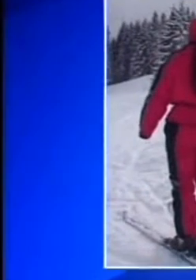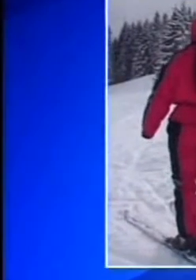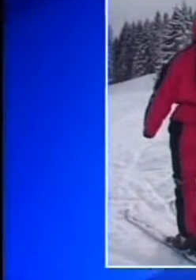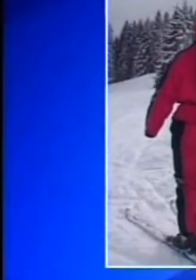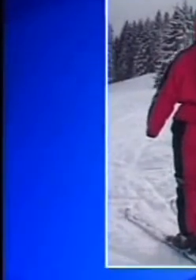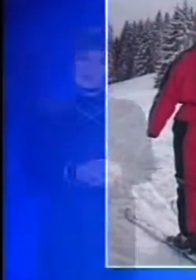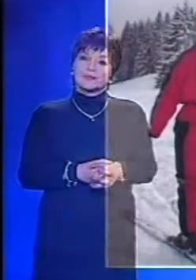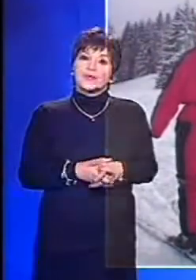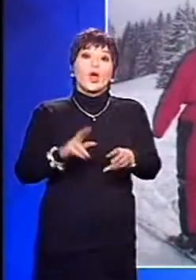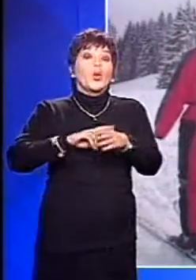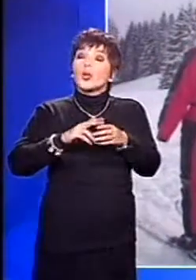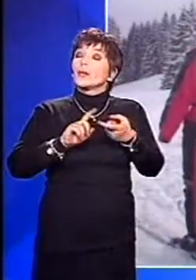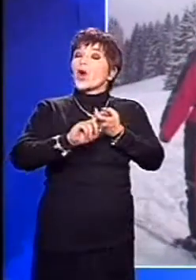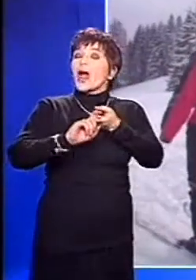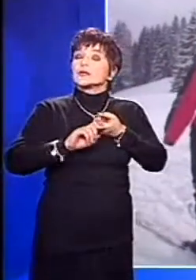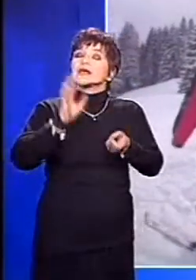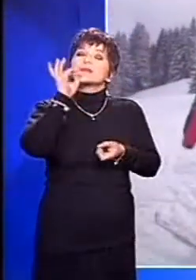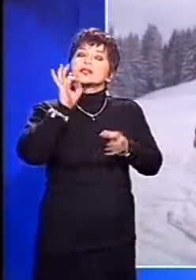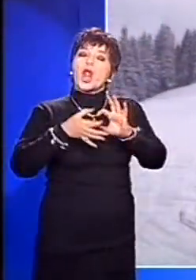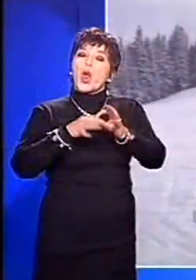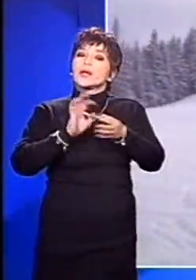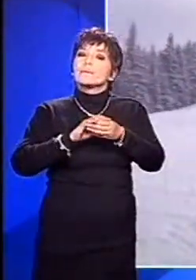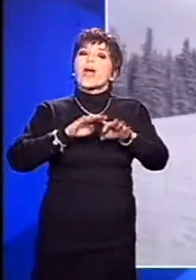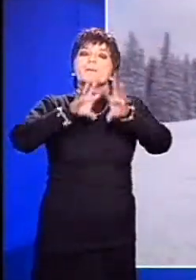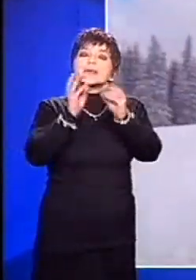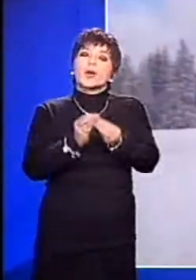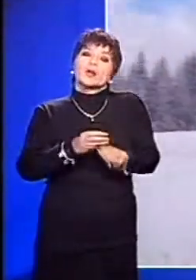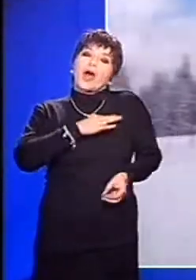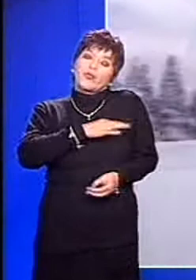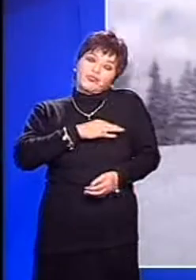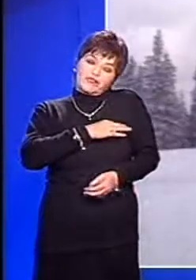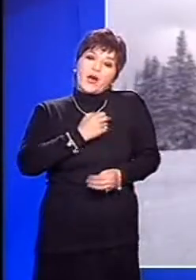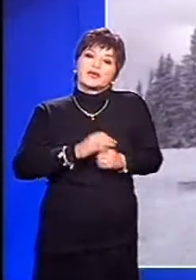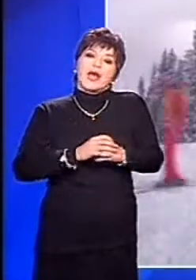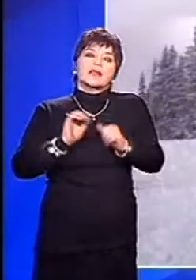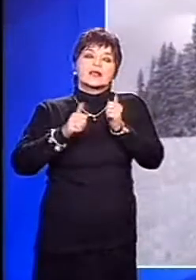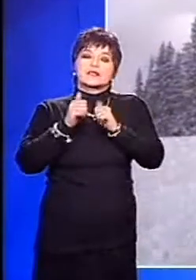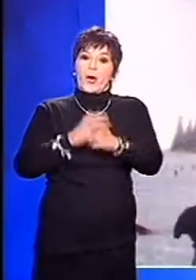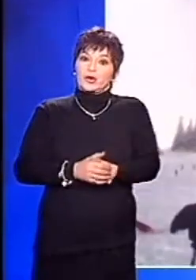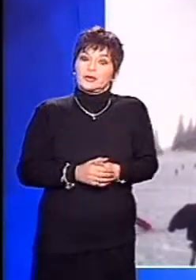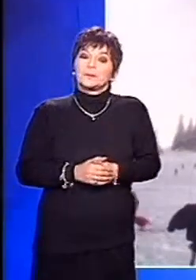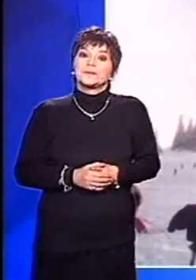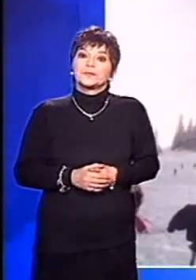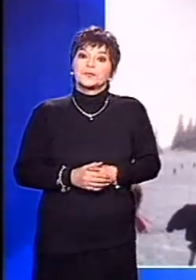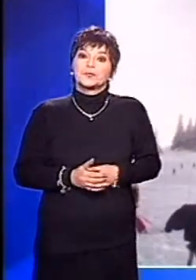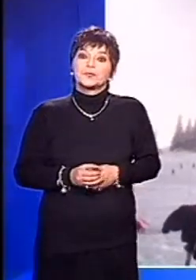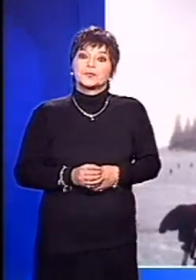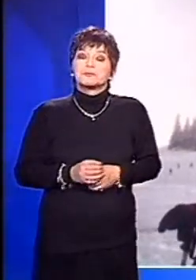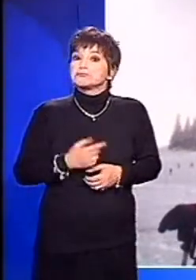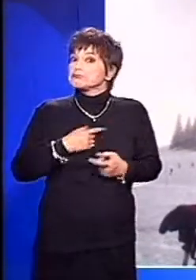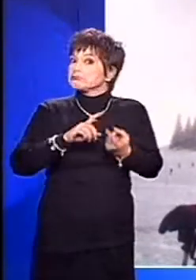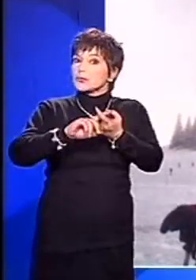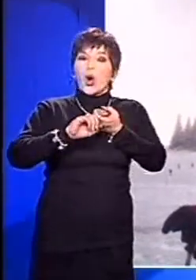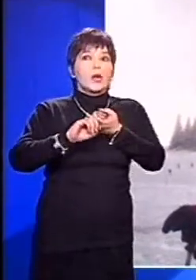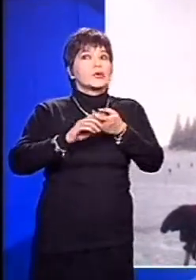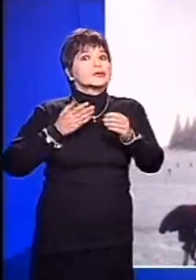Educație Fizică și Sport și Special Olympics? Este o colaborare de vreo 5 ani, mai bine de 5 ani pe care o avem și pot să spun că este o colaborare